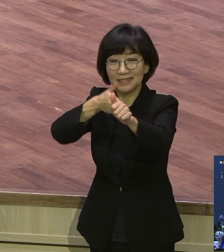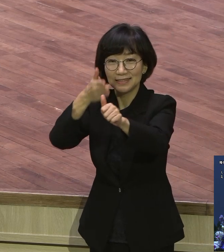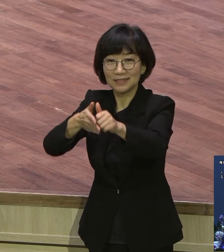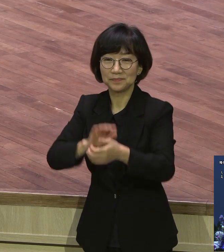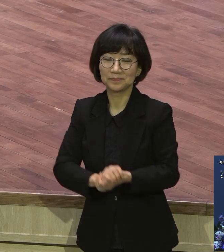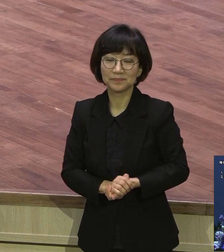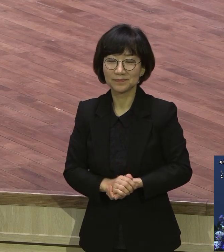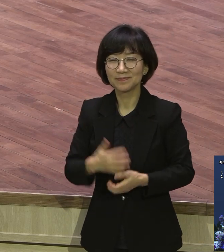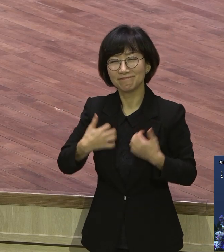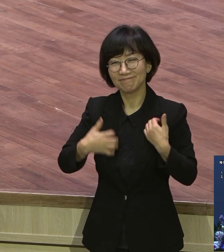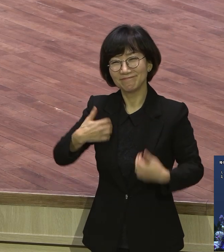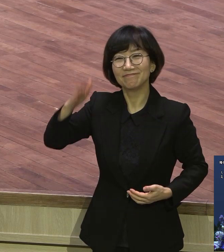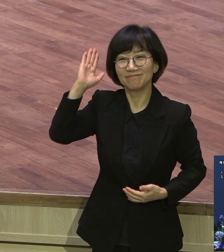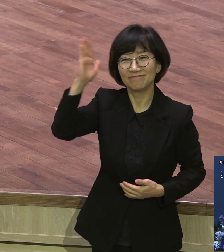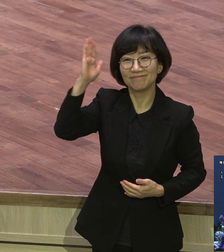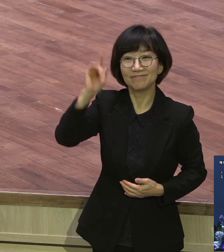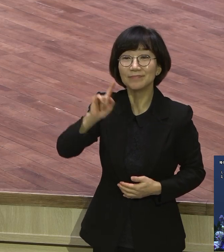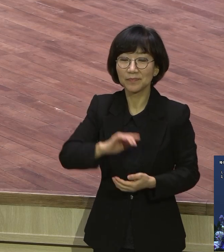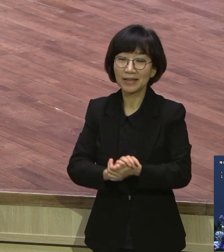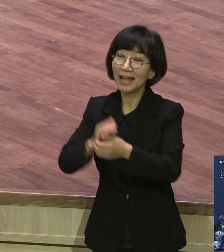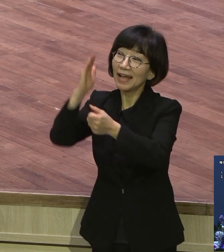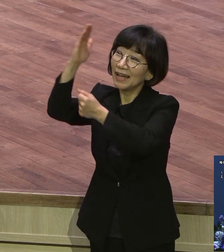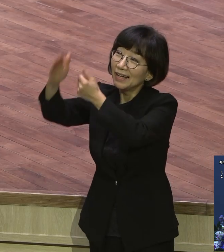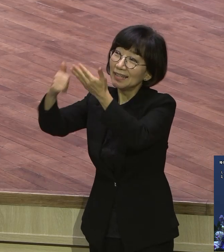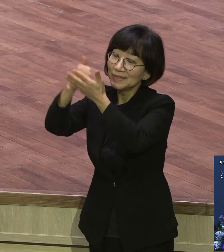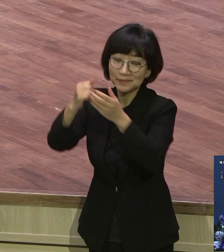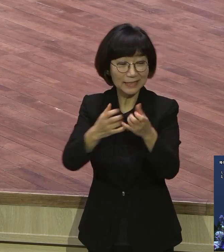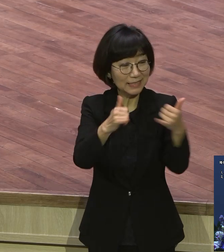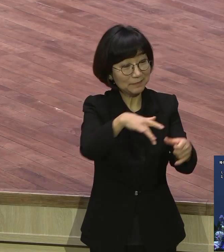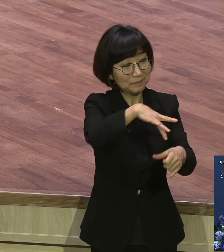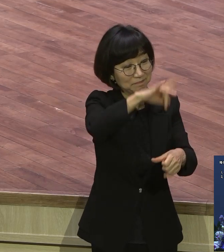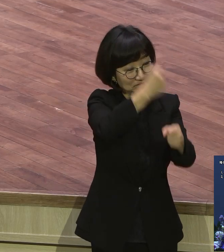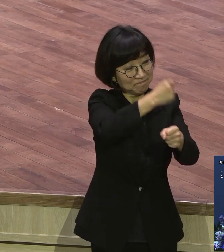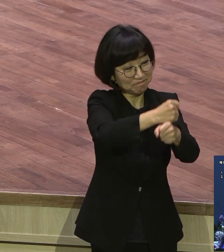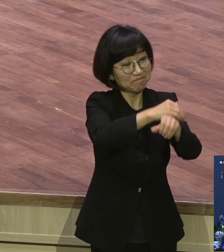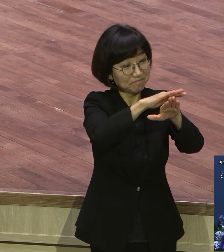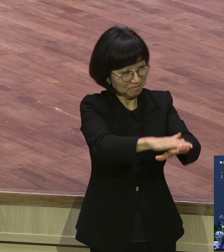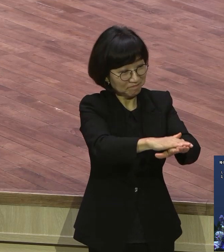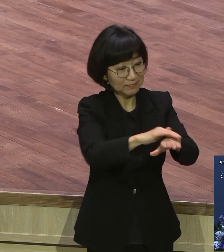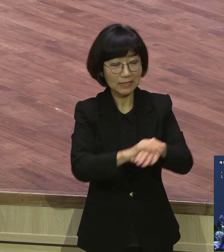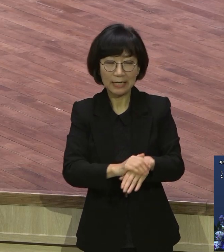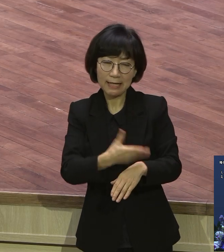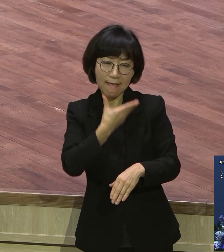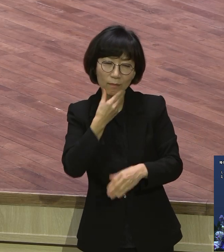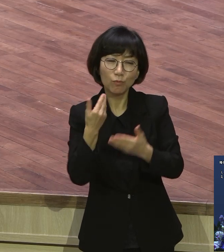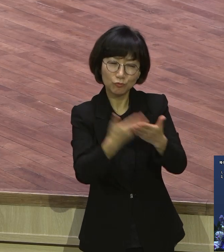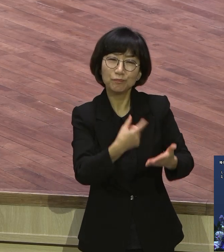하나님이 인간을 창조하신 후에 행복하게 살게 하기 위해서 천사를 시켰습니다